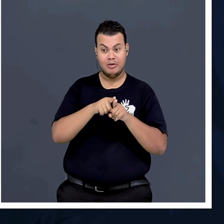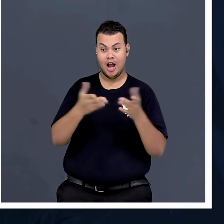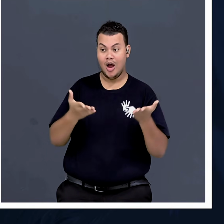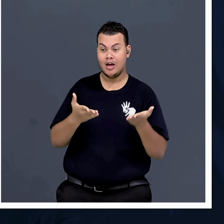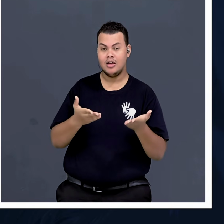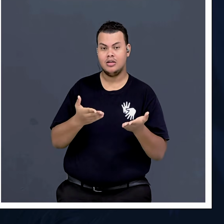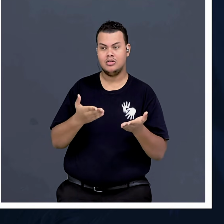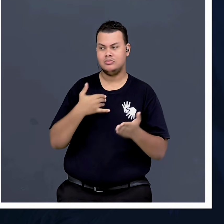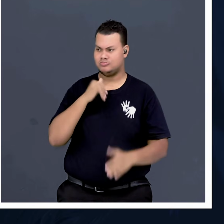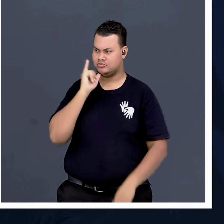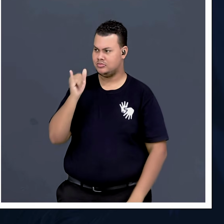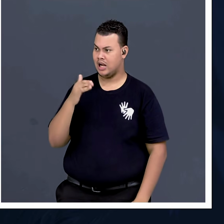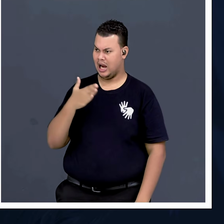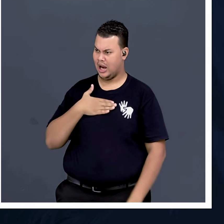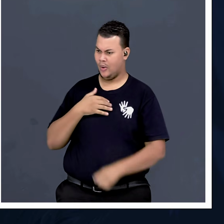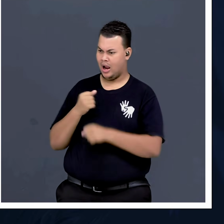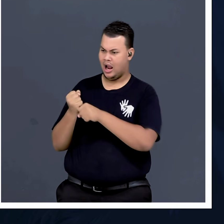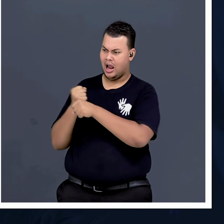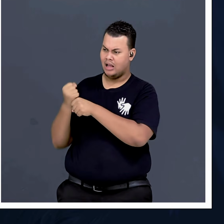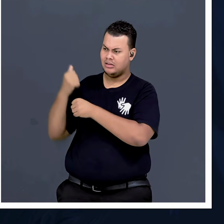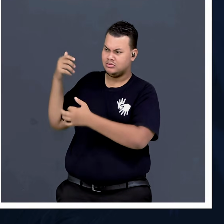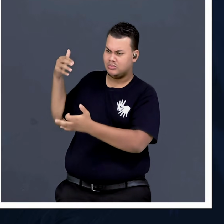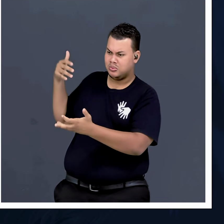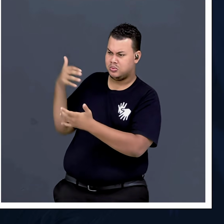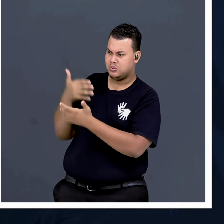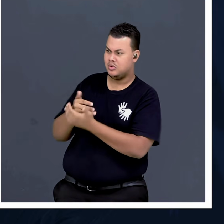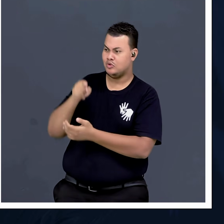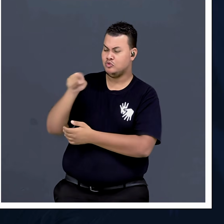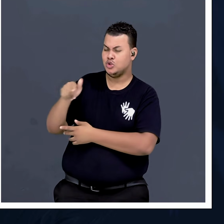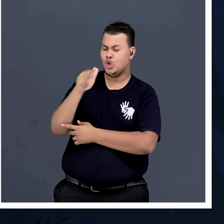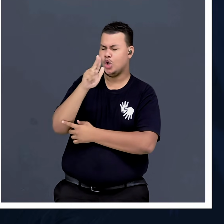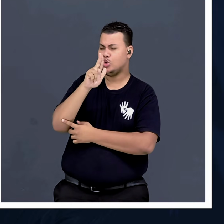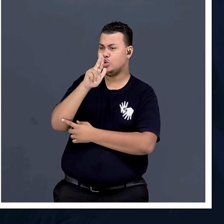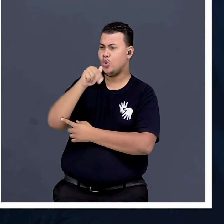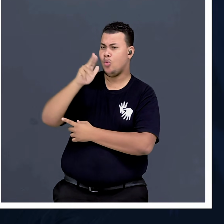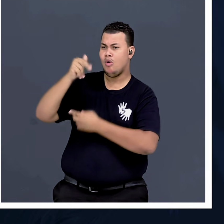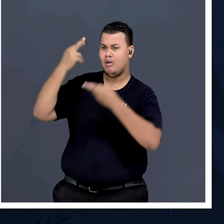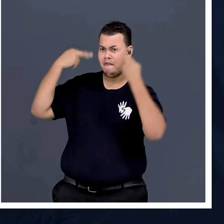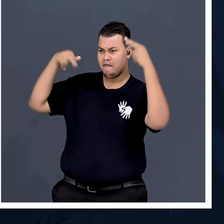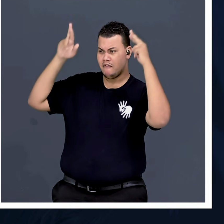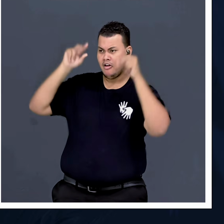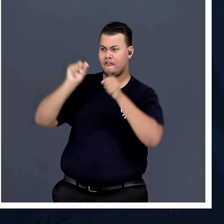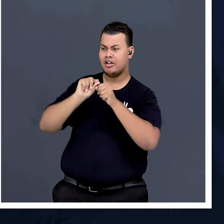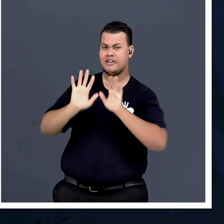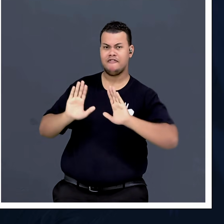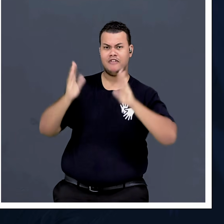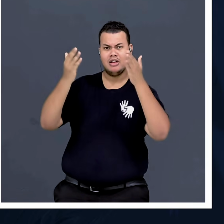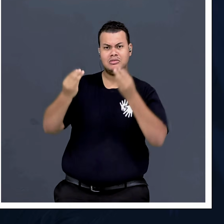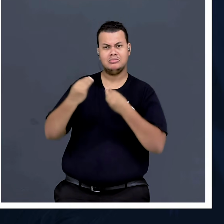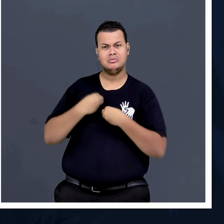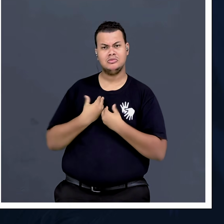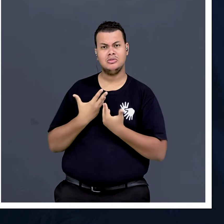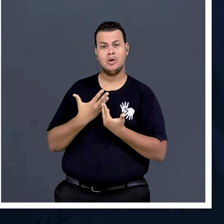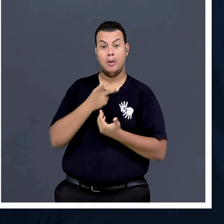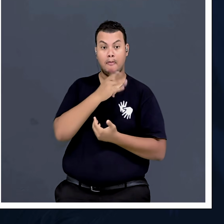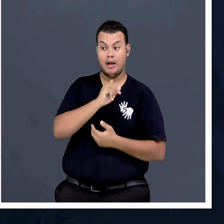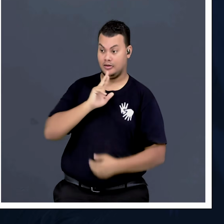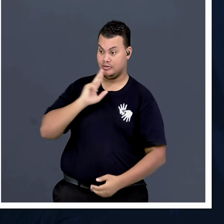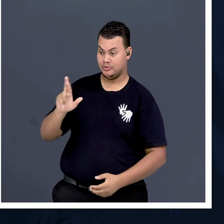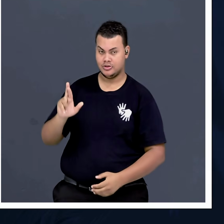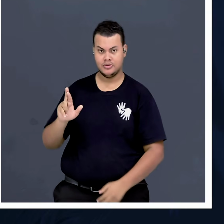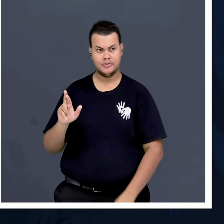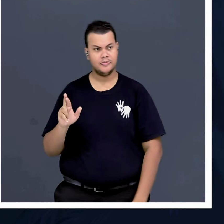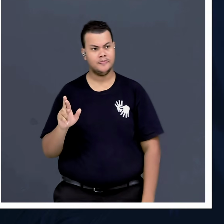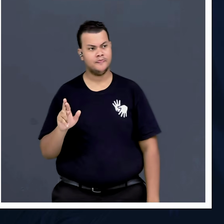ele diz o quê? Pai, eu estou aqui esse tempo todo e o senhor nunca matou um novilho para festejar comigo. O que foi que o pai